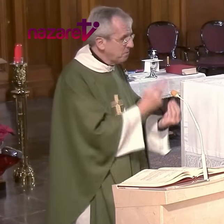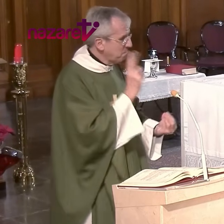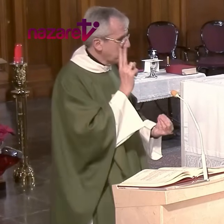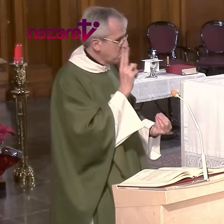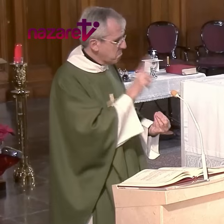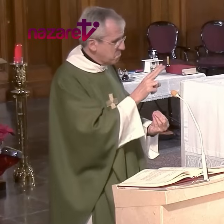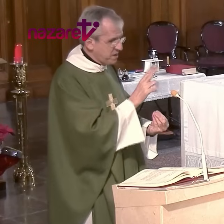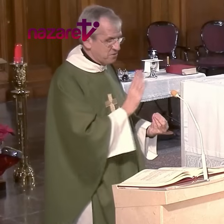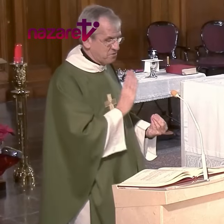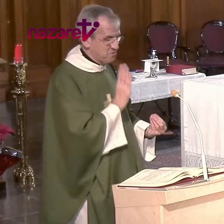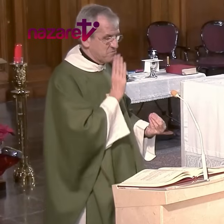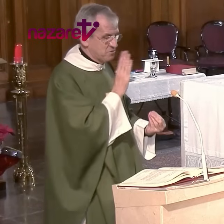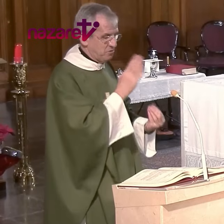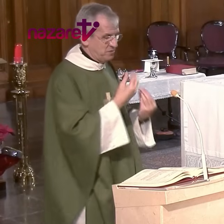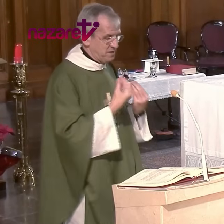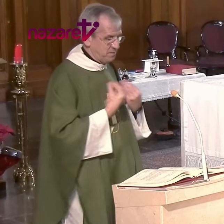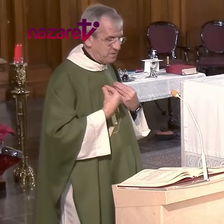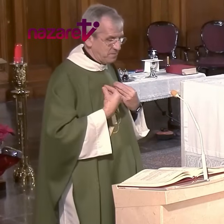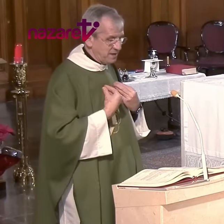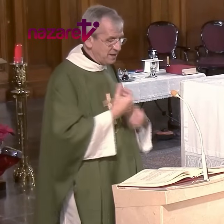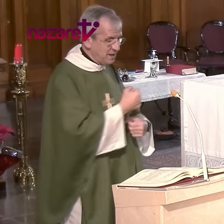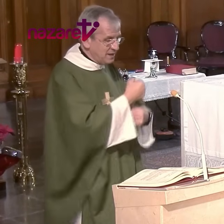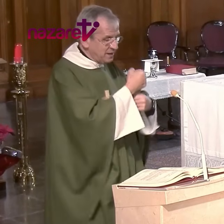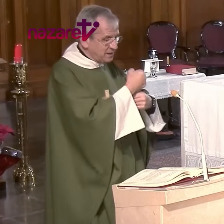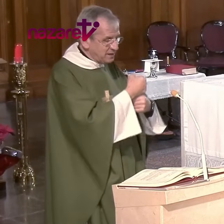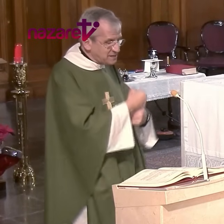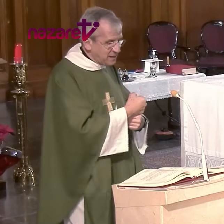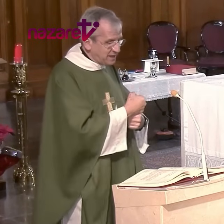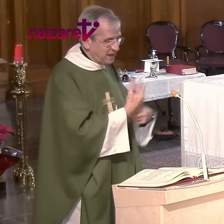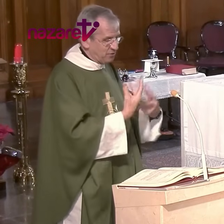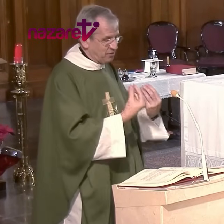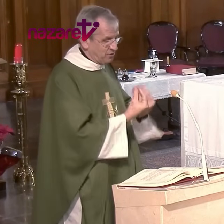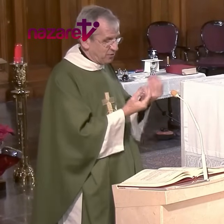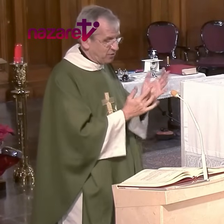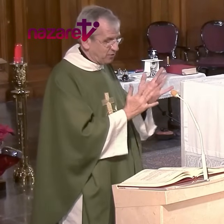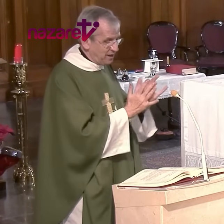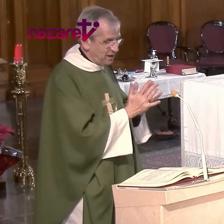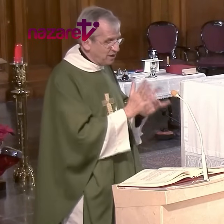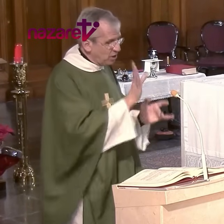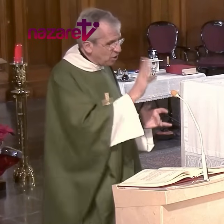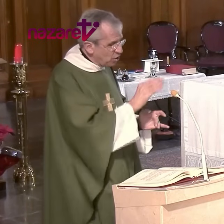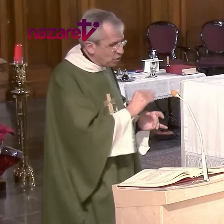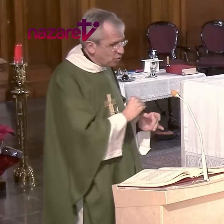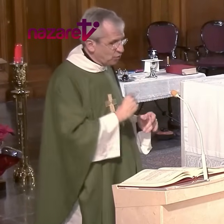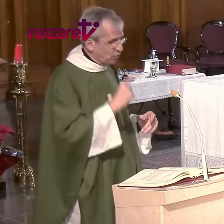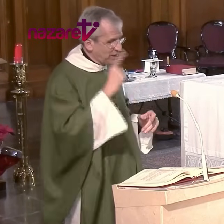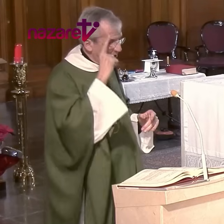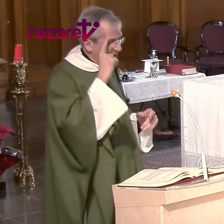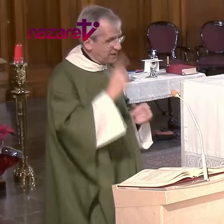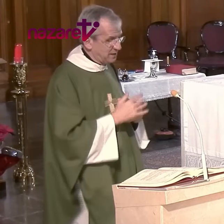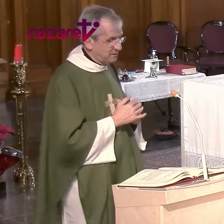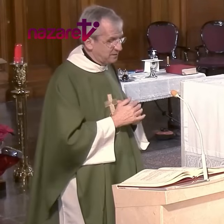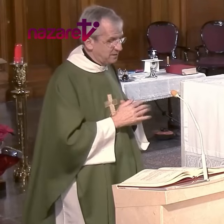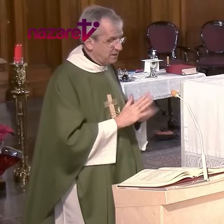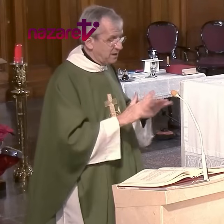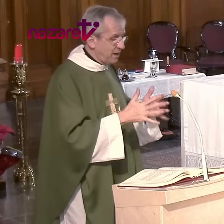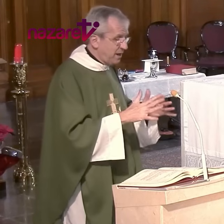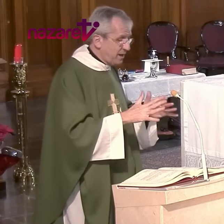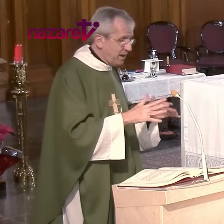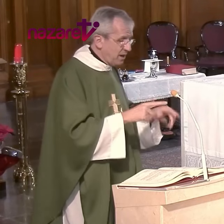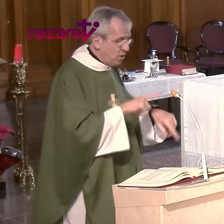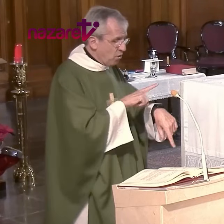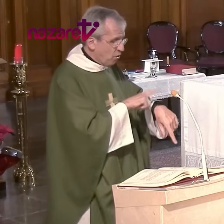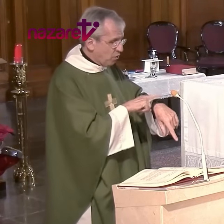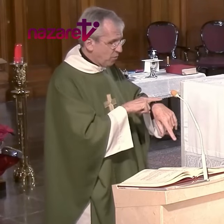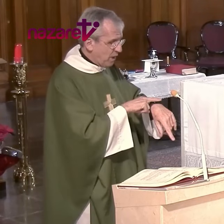fueron, vieron dónde vivía y se quedaron con él todo aquel día.